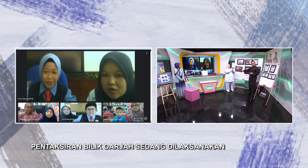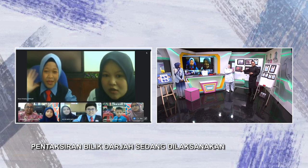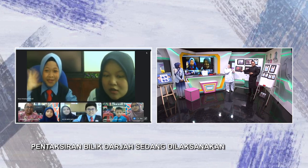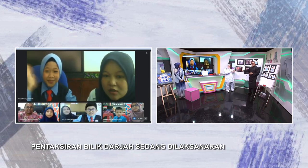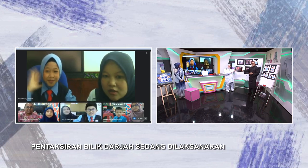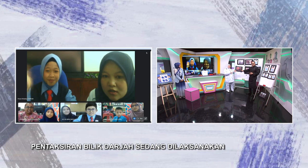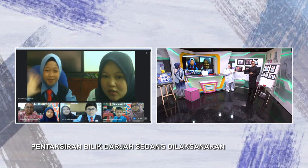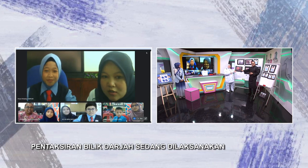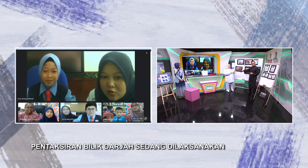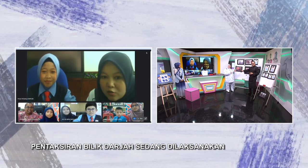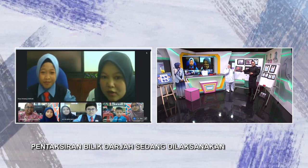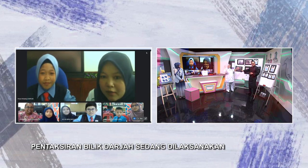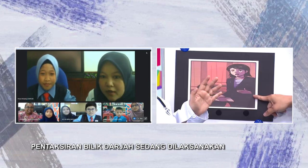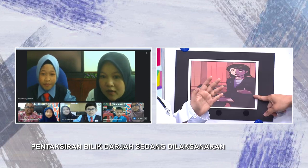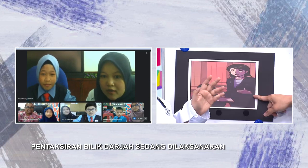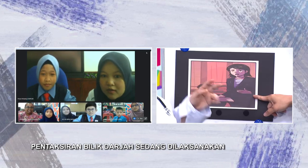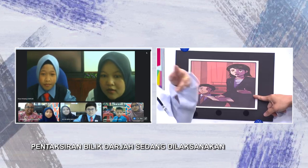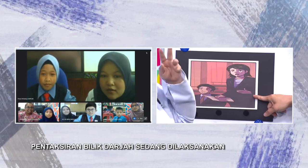Apa isyarat dia?